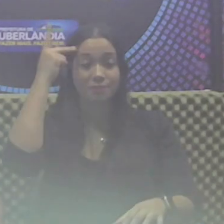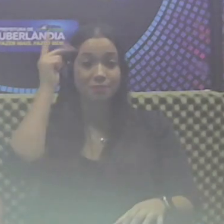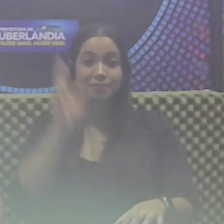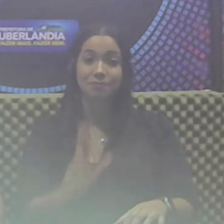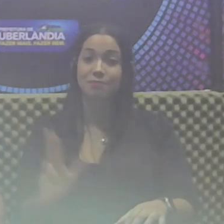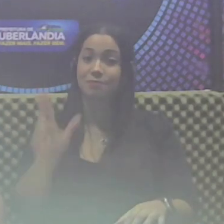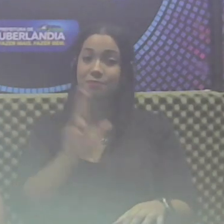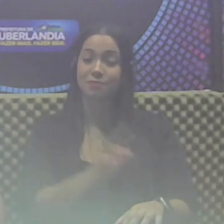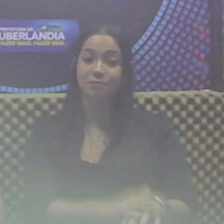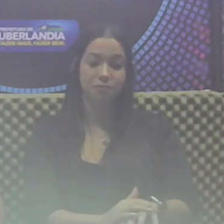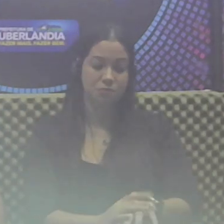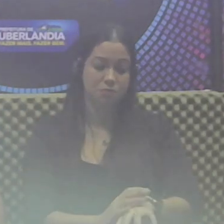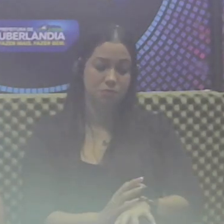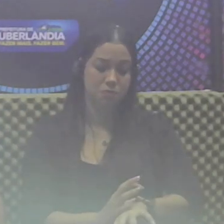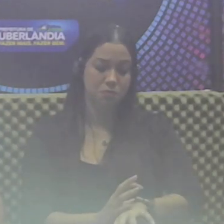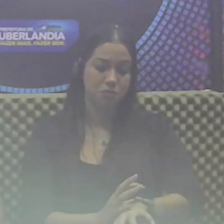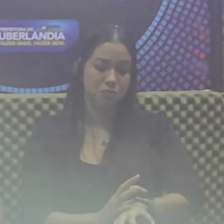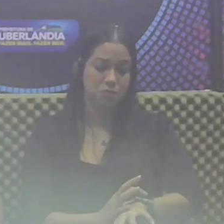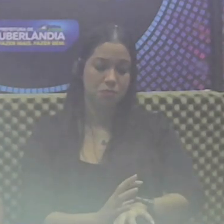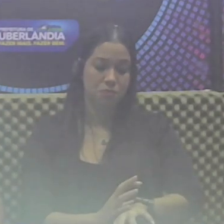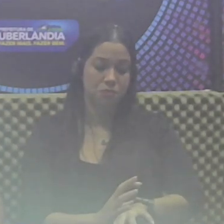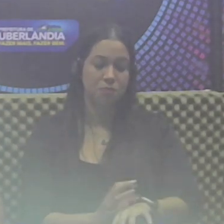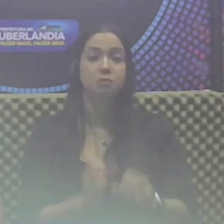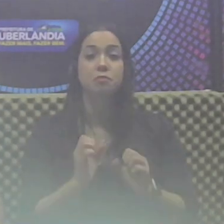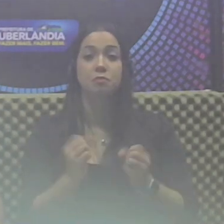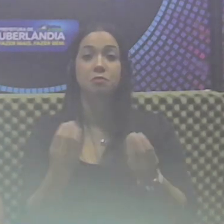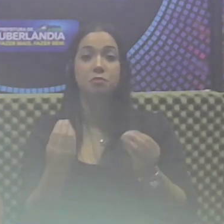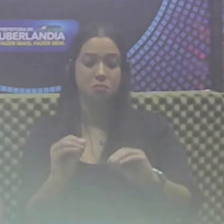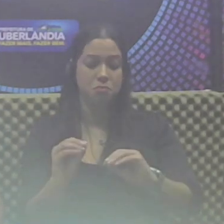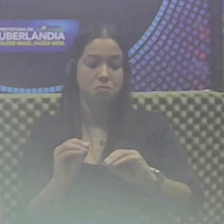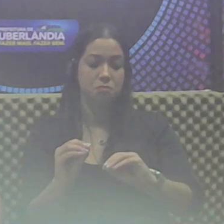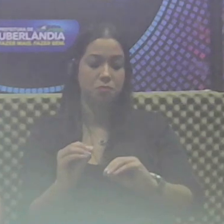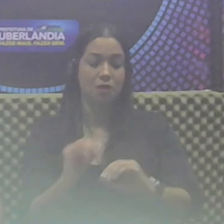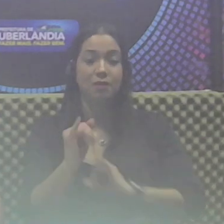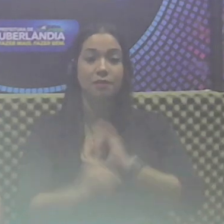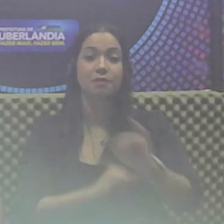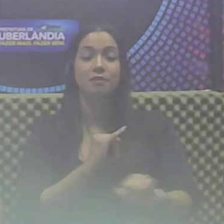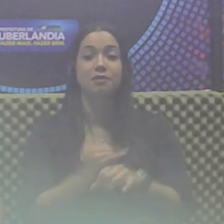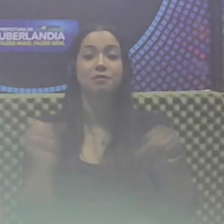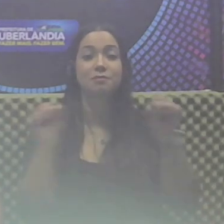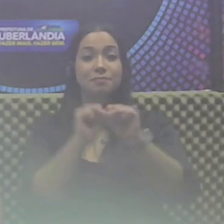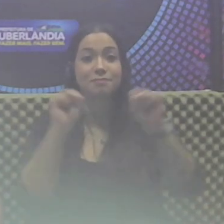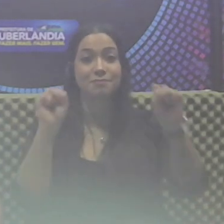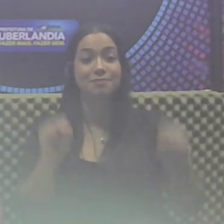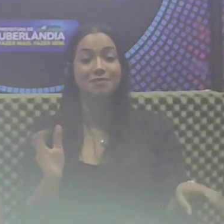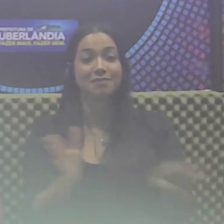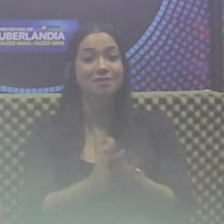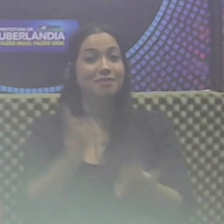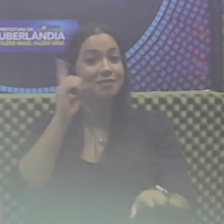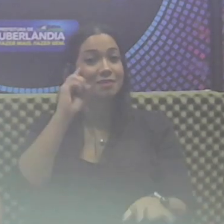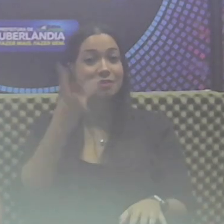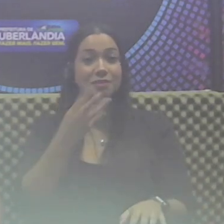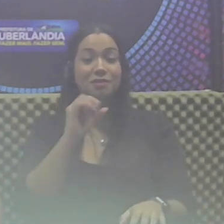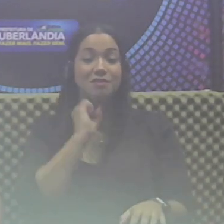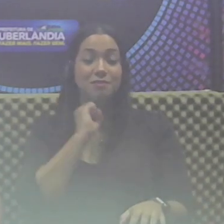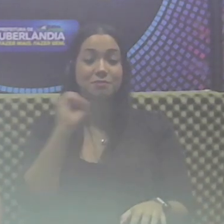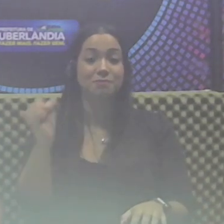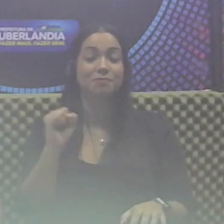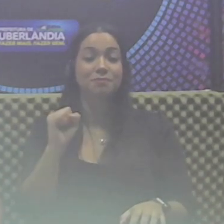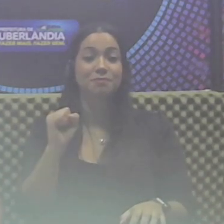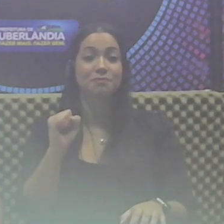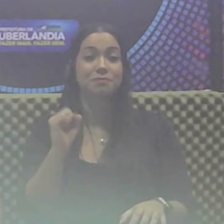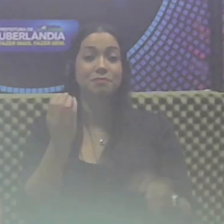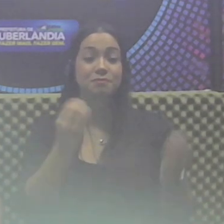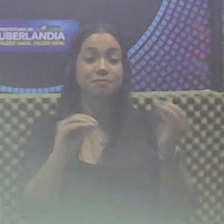de Uberlândia. É possível fazer a inserção na versão virtual do sistema até o dia 30 de abril, bastando atualizar